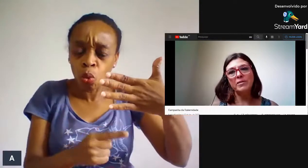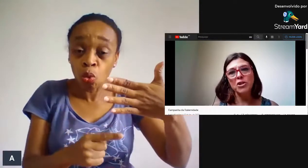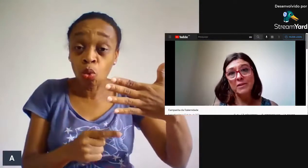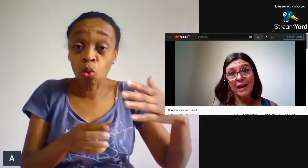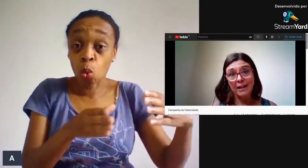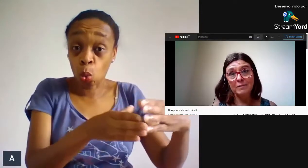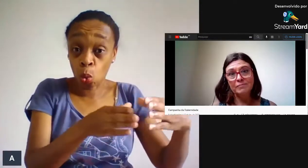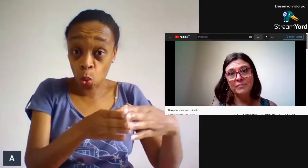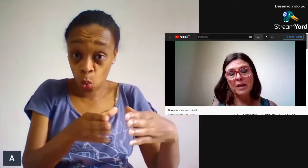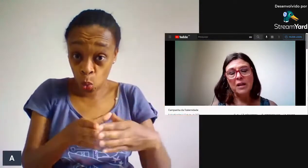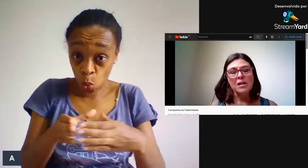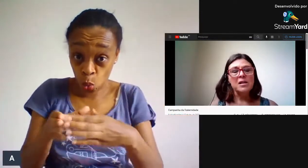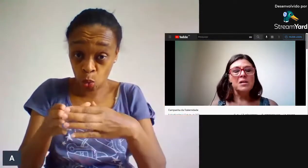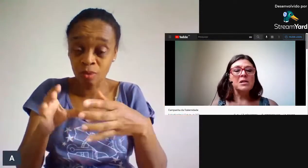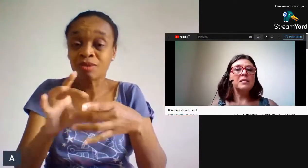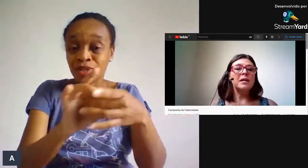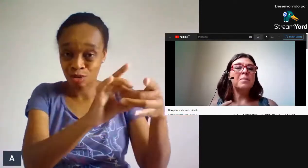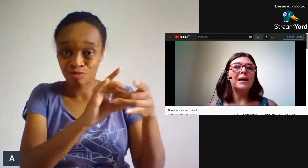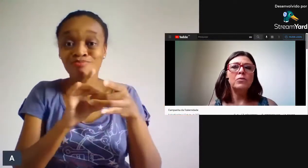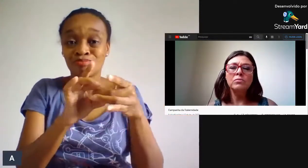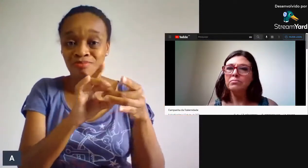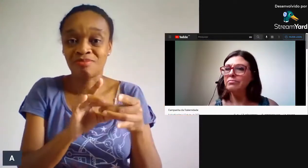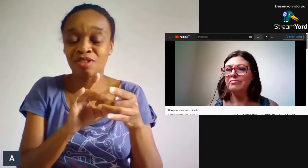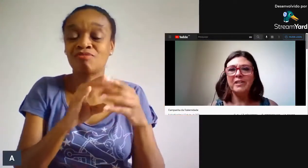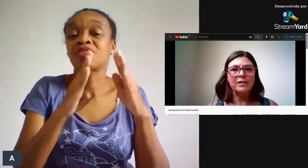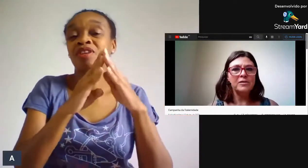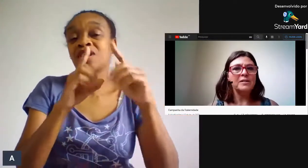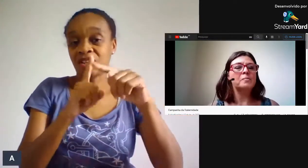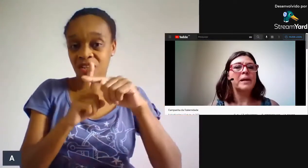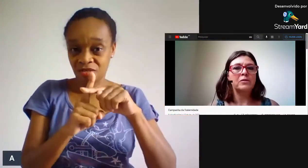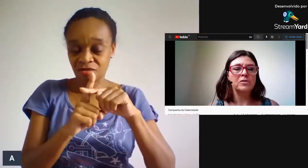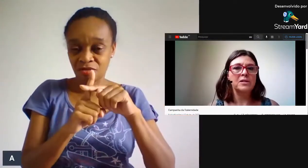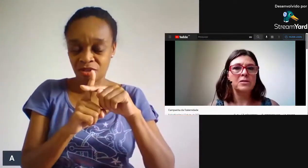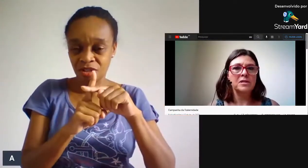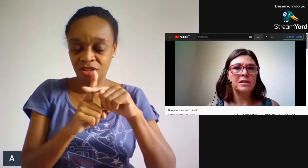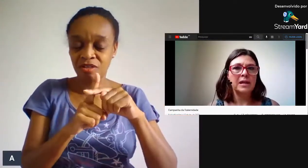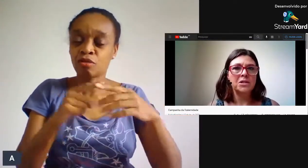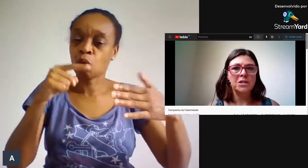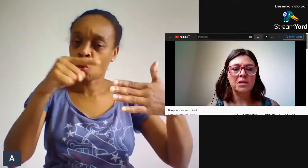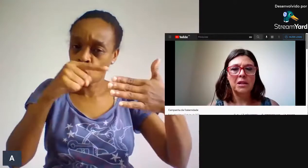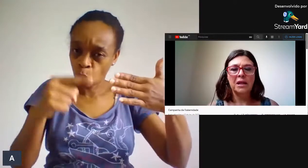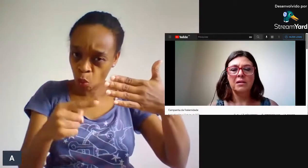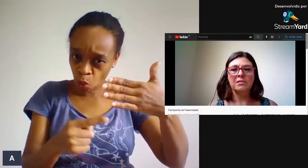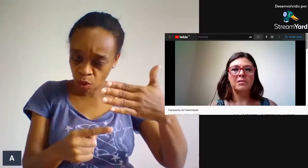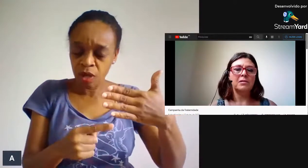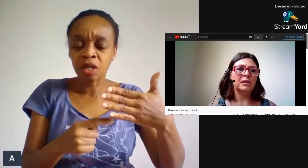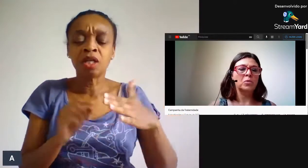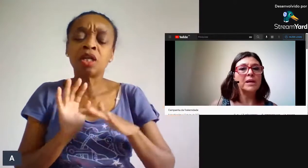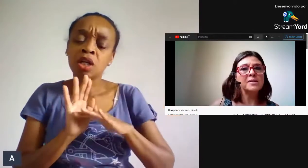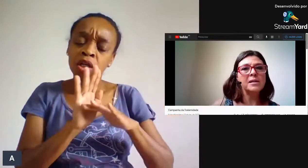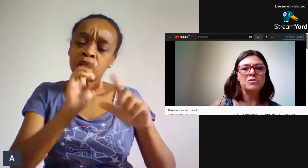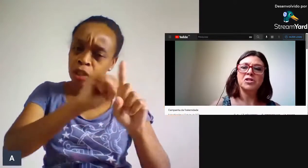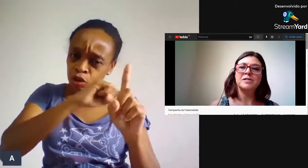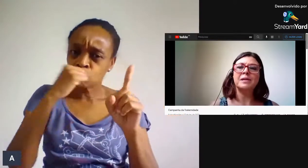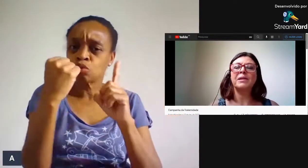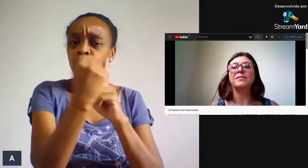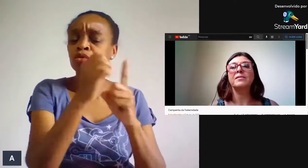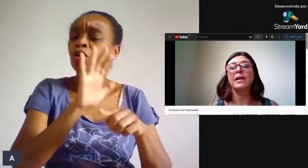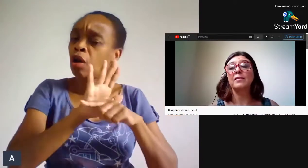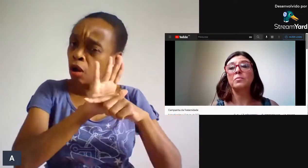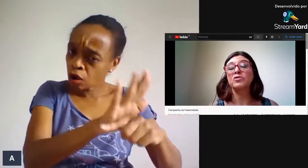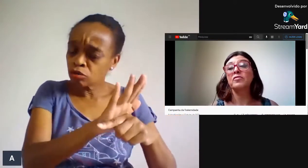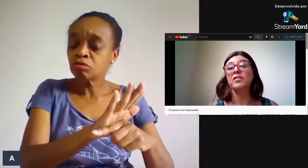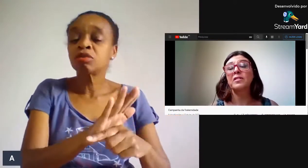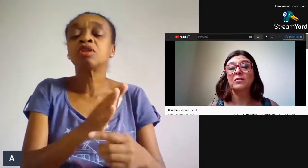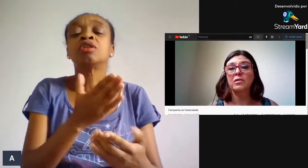fazem parte dela, que trabalham com vários aspectos da sociedade, né? Educação, a gente sabe que